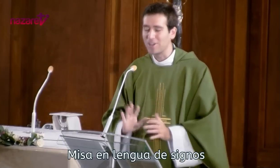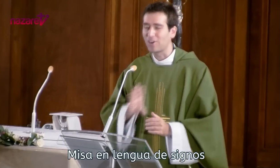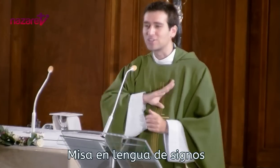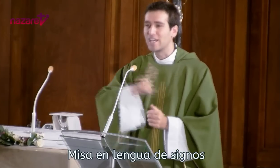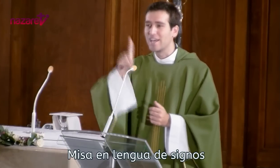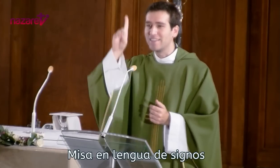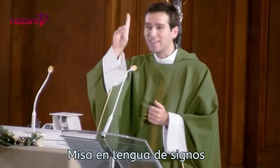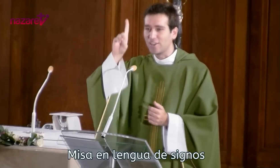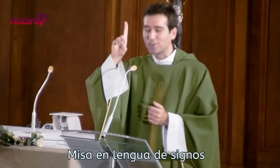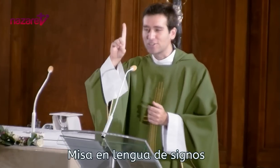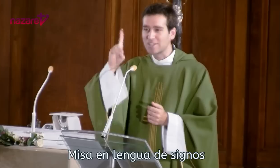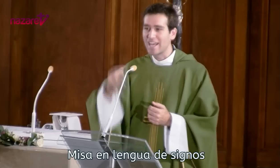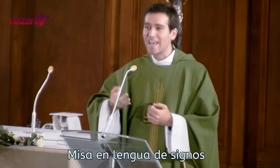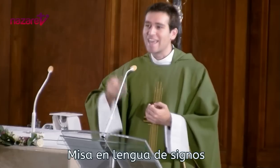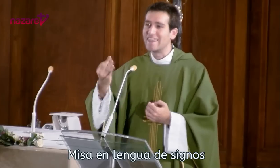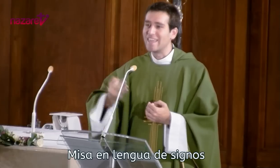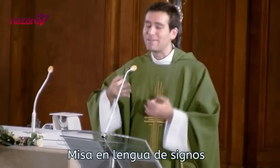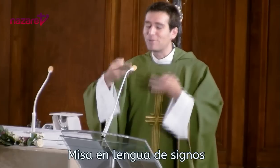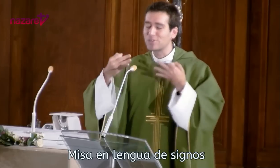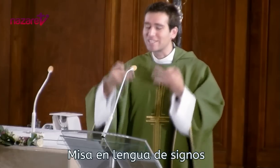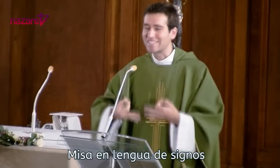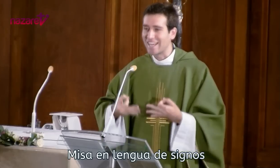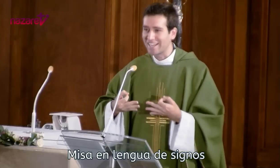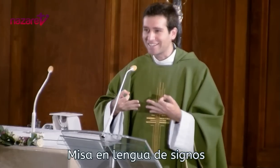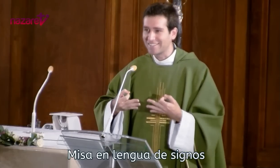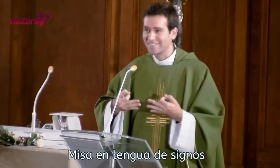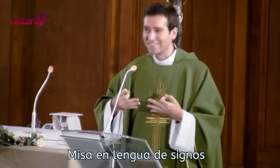hijos de Dios, debemos ser